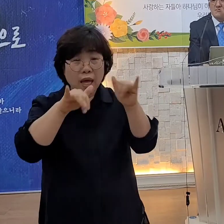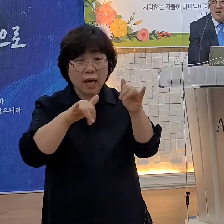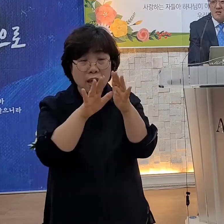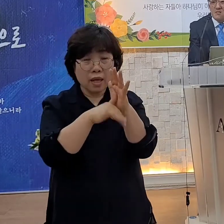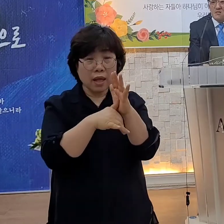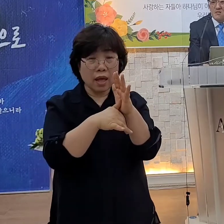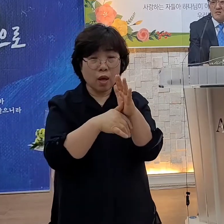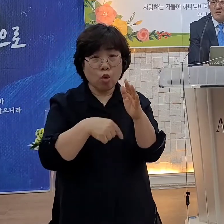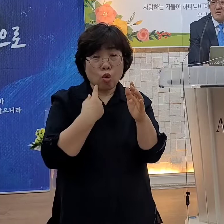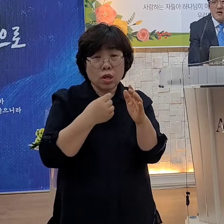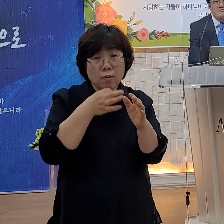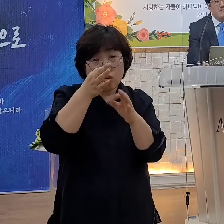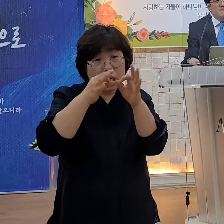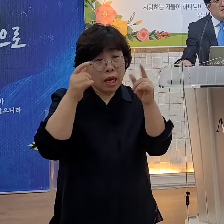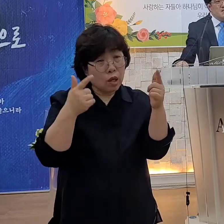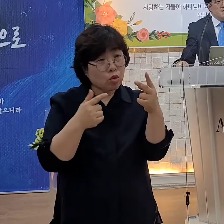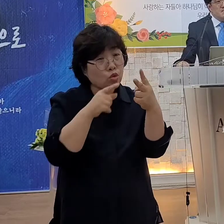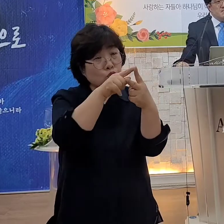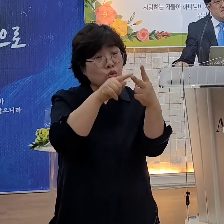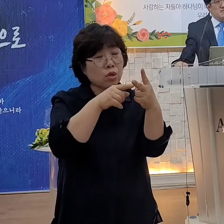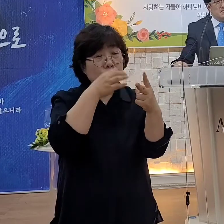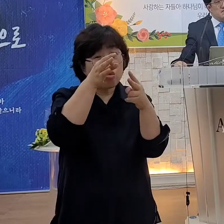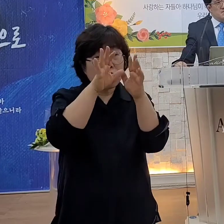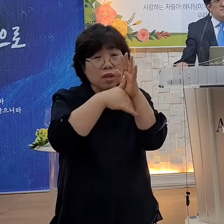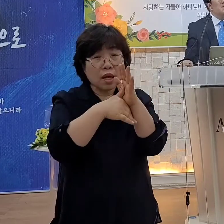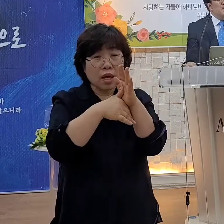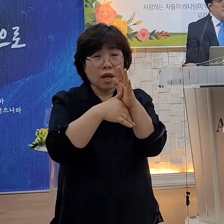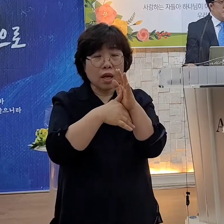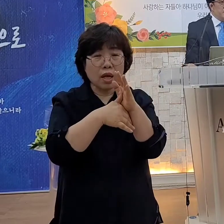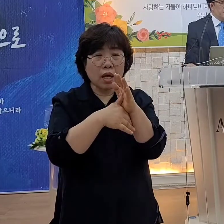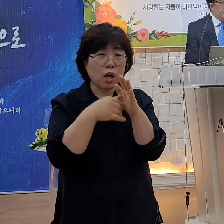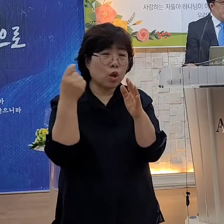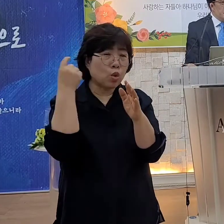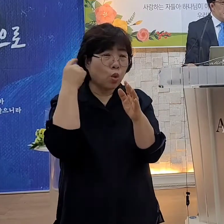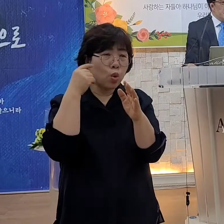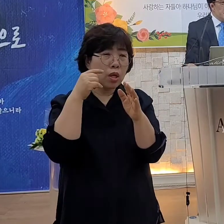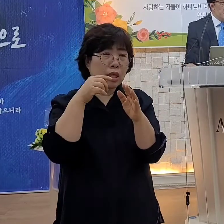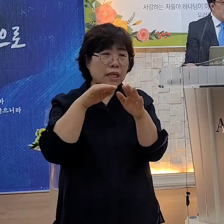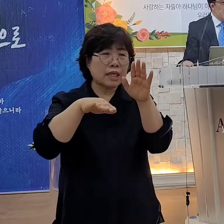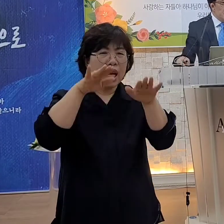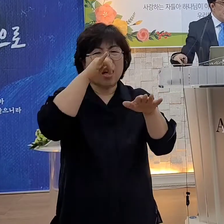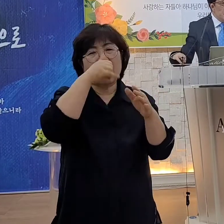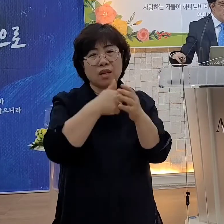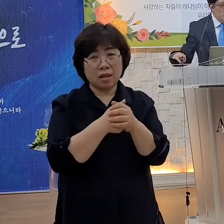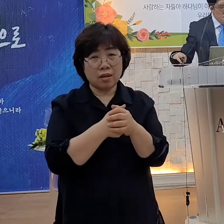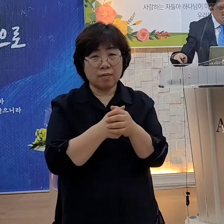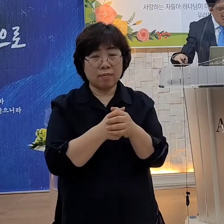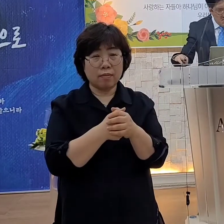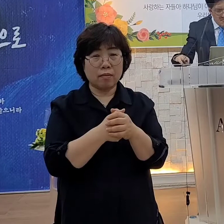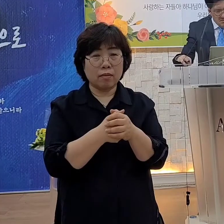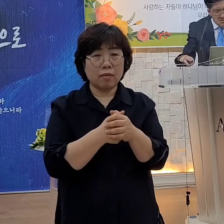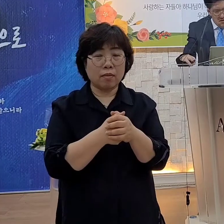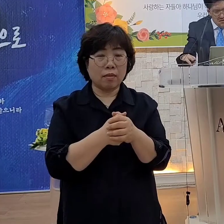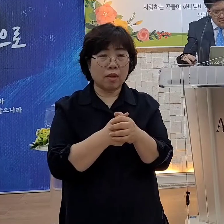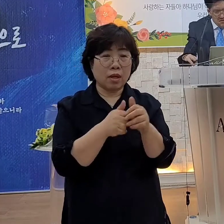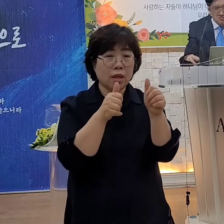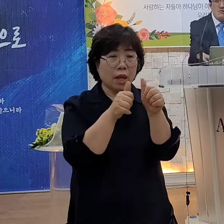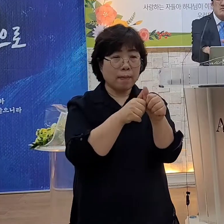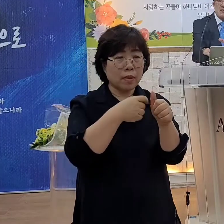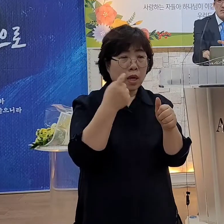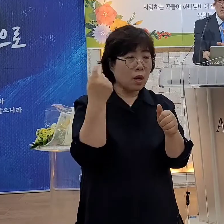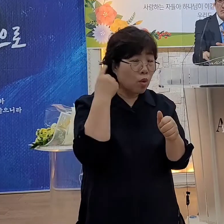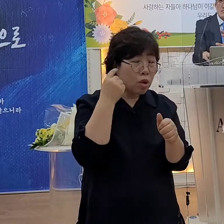이중창이라고, 이중창. 남편과 아내는 서로 음이 달라요. 그래서 이 두 사람이 맞춰가는